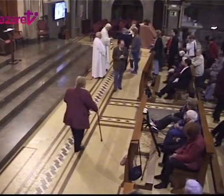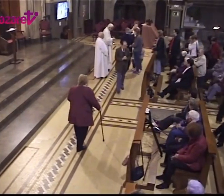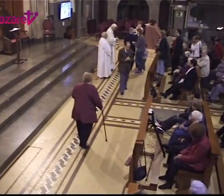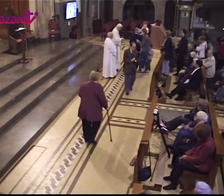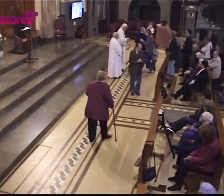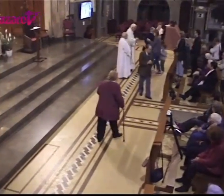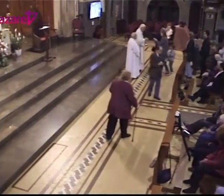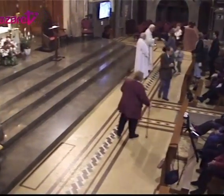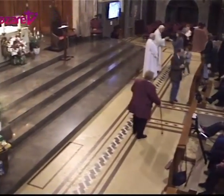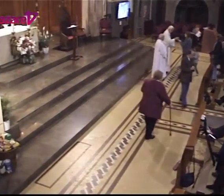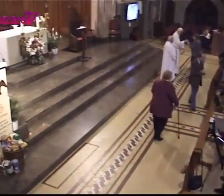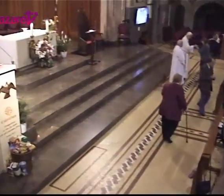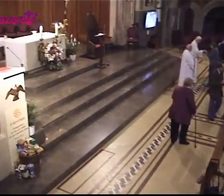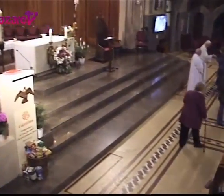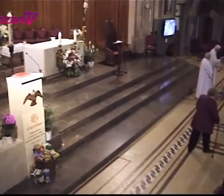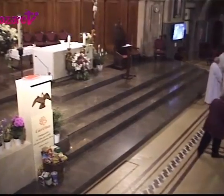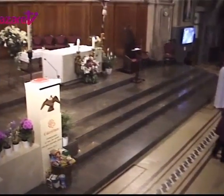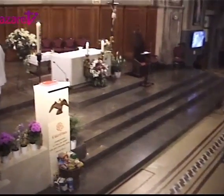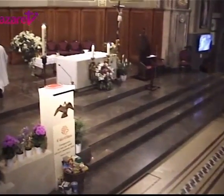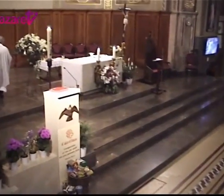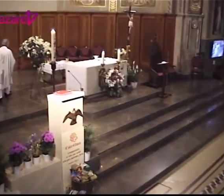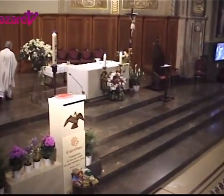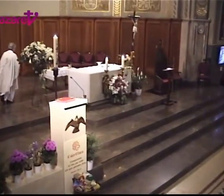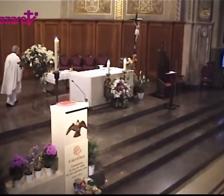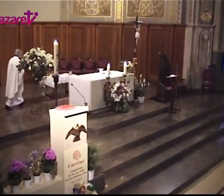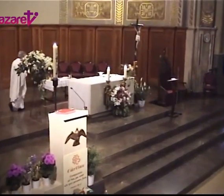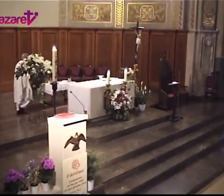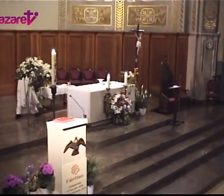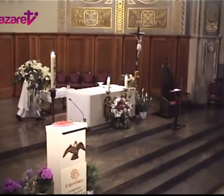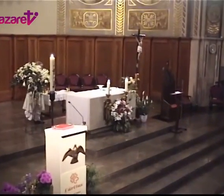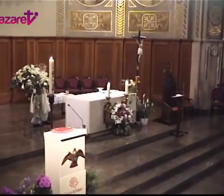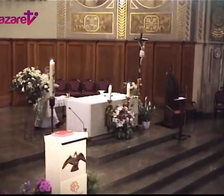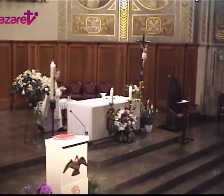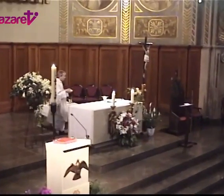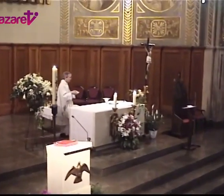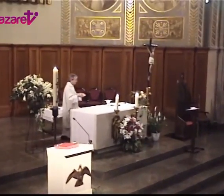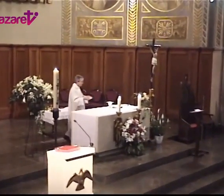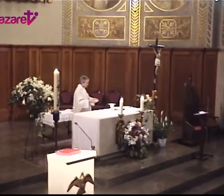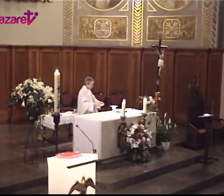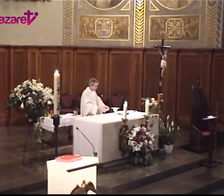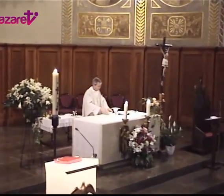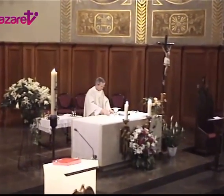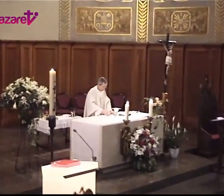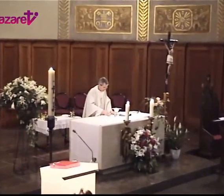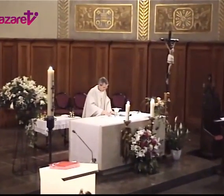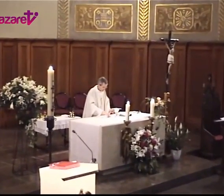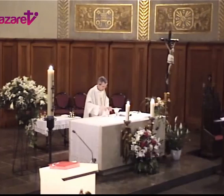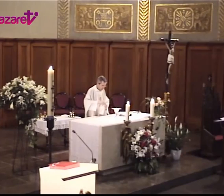familia y nos quiere acompañar como familia también, porque los sordos, toda la Iglesia, todos